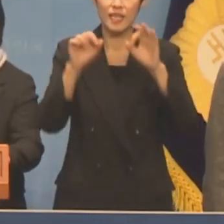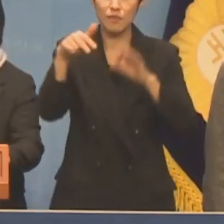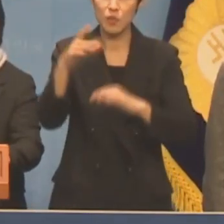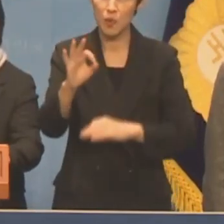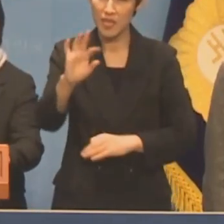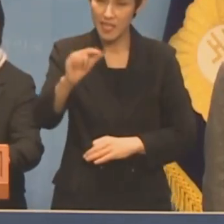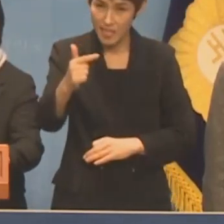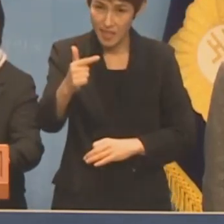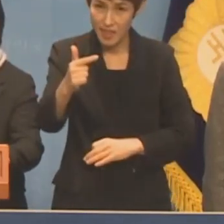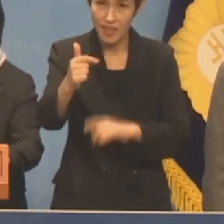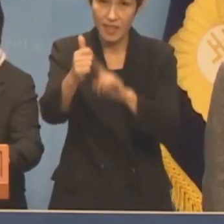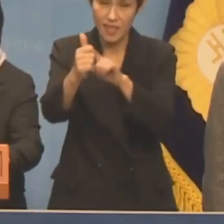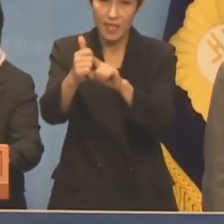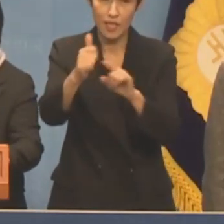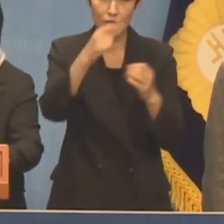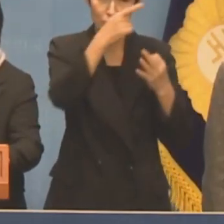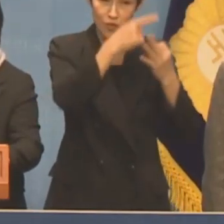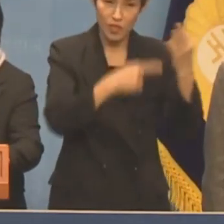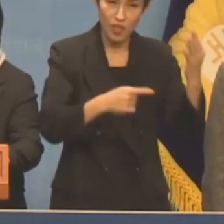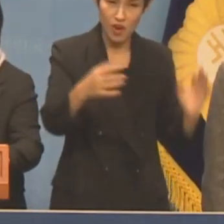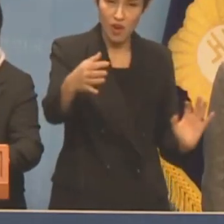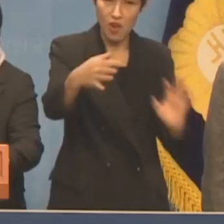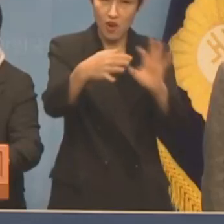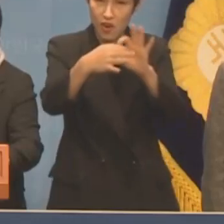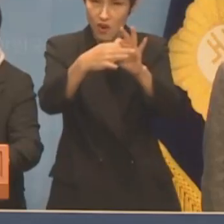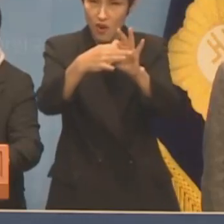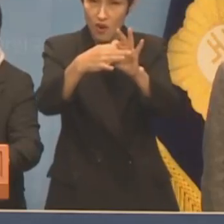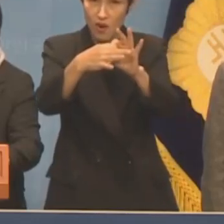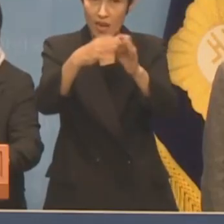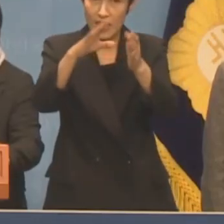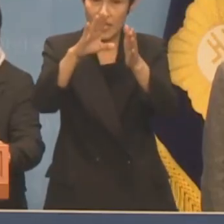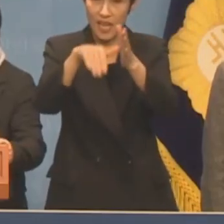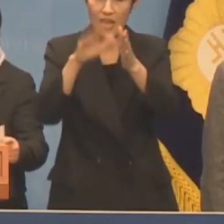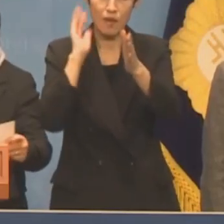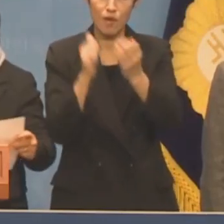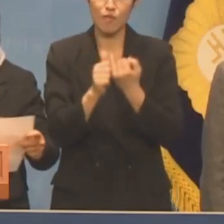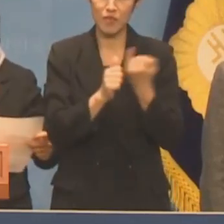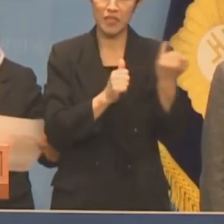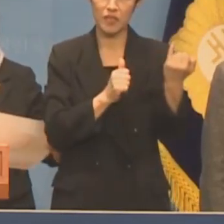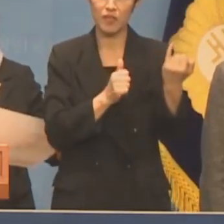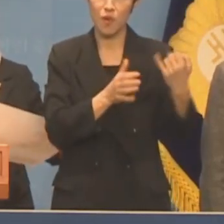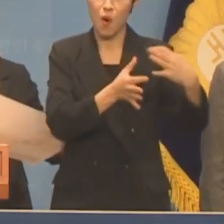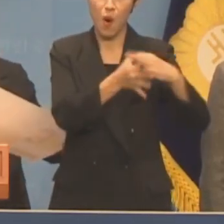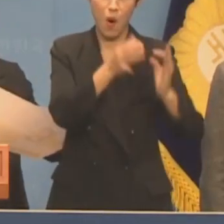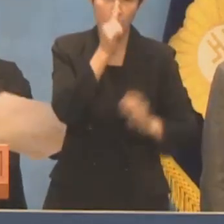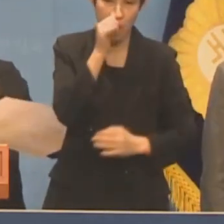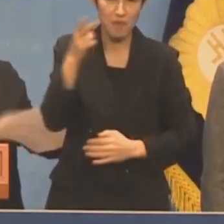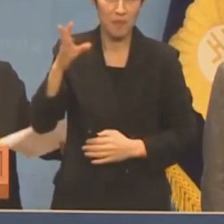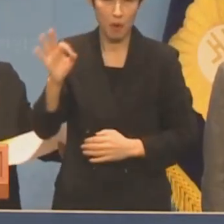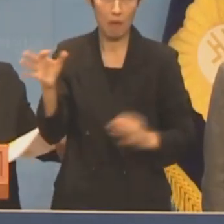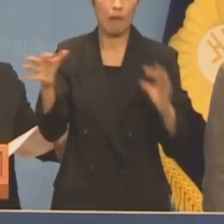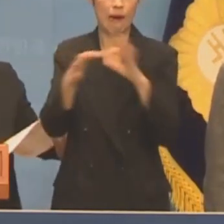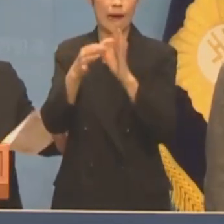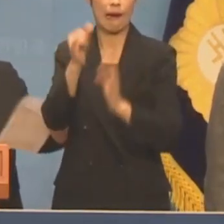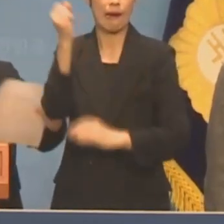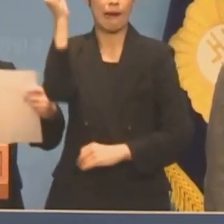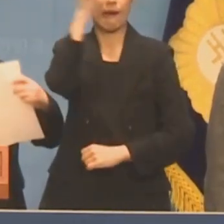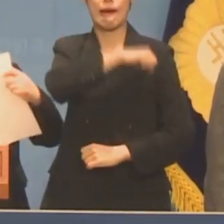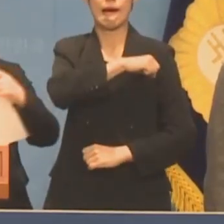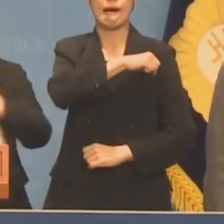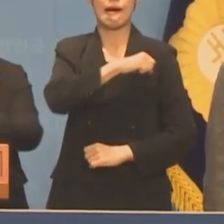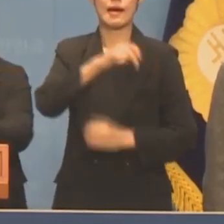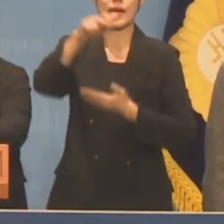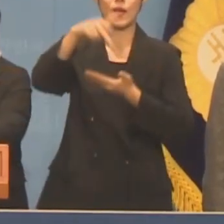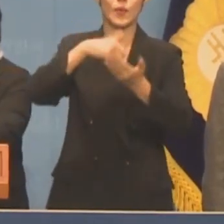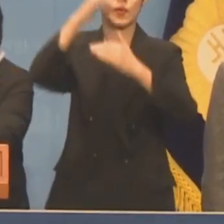김종인과 윤석열을 연결하는 와중에 김건희가 있었고 또 명태균이 있었구나 라고 하는